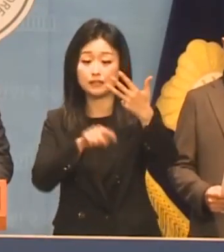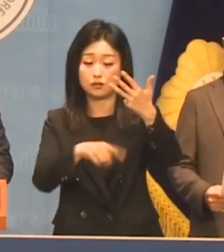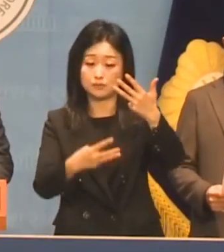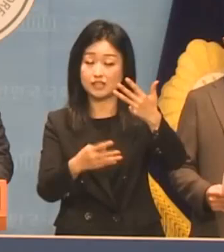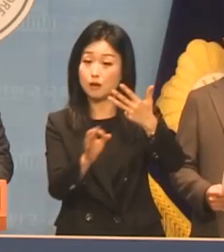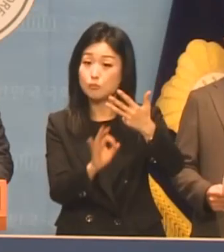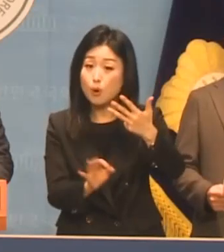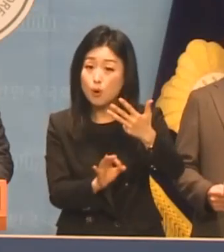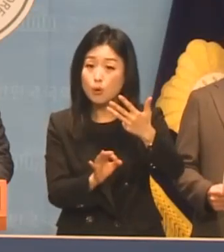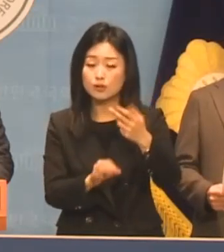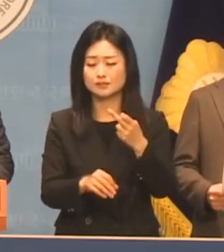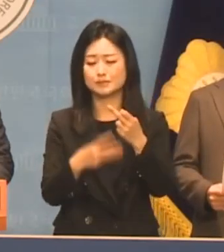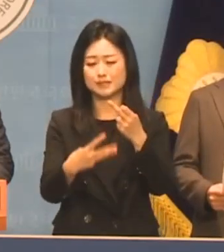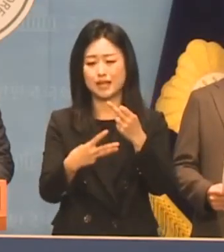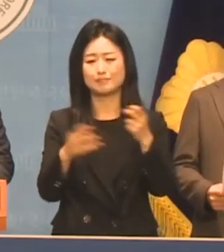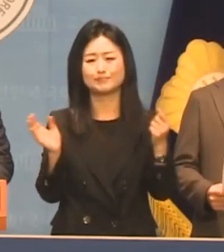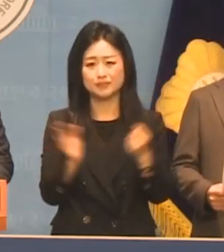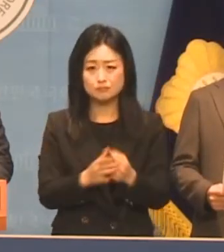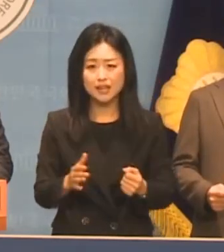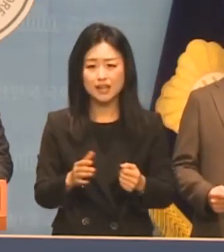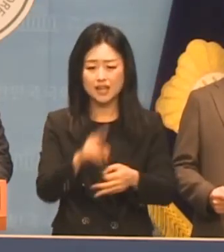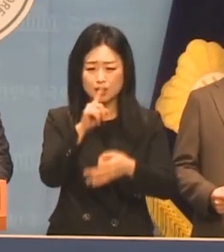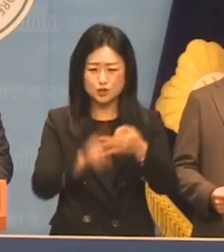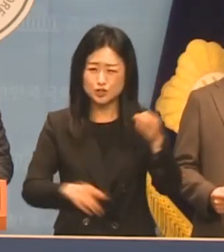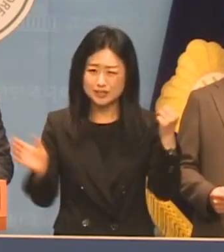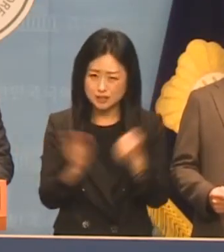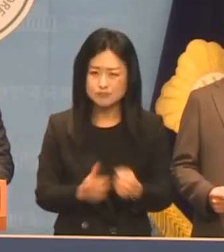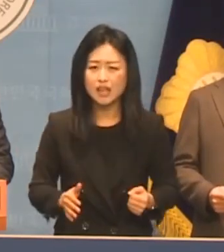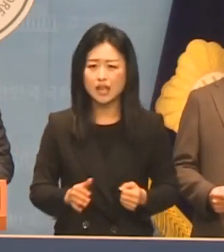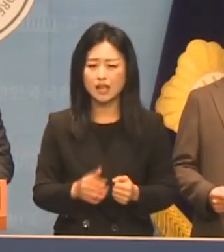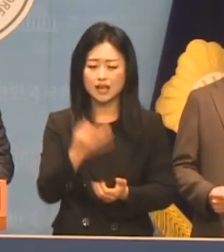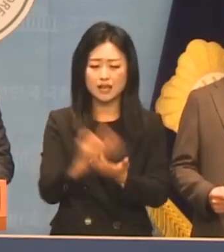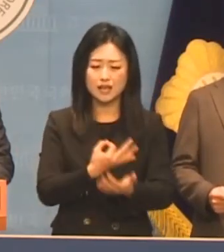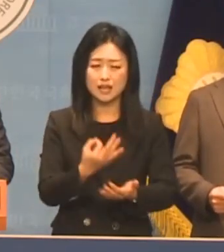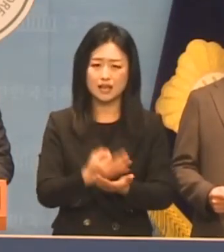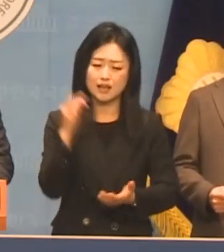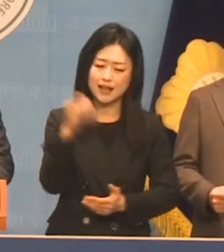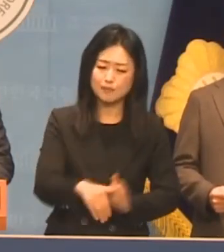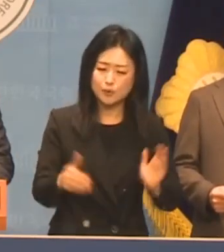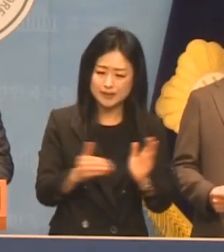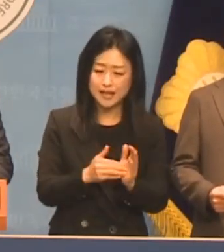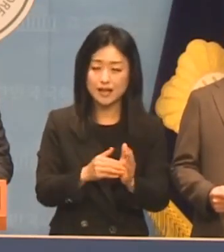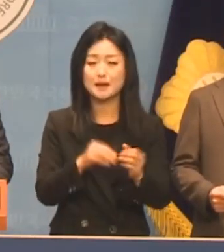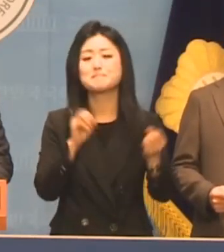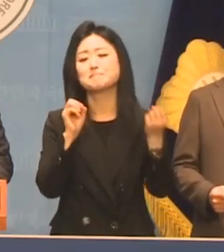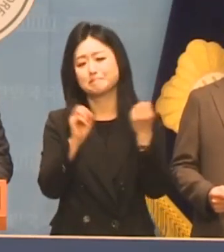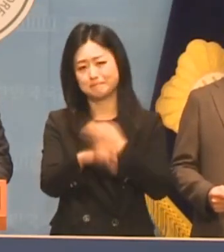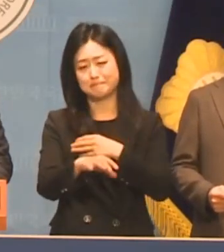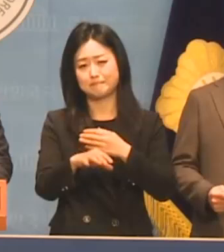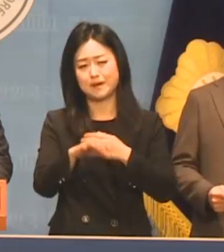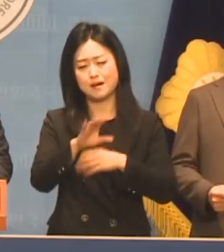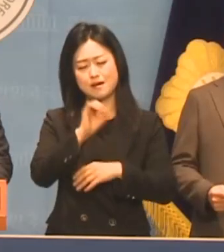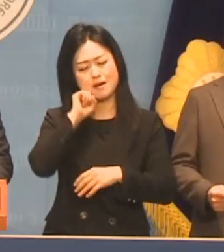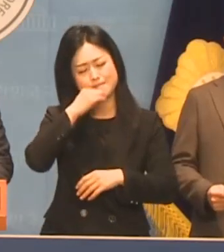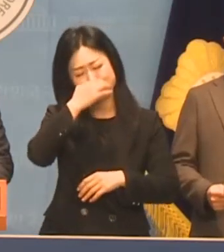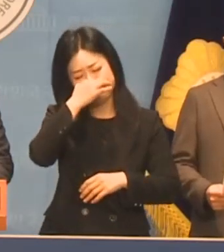소상공인이 12.3 윤석열 내란 사태 이후 매출이 감소했다고 어려움을 호소하고